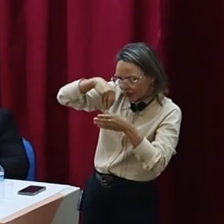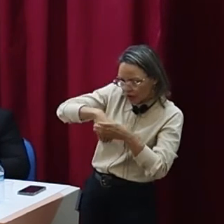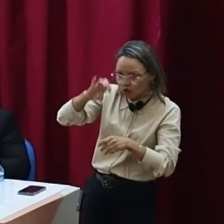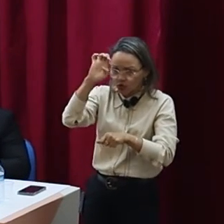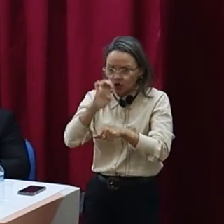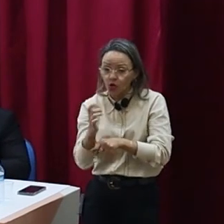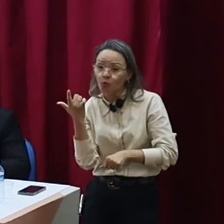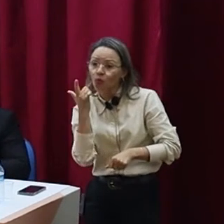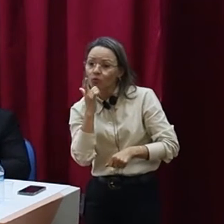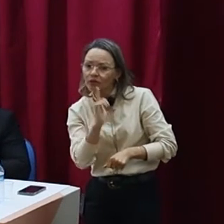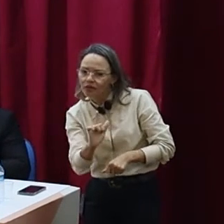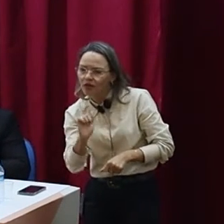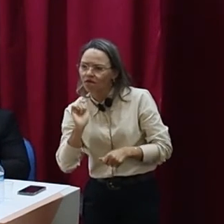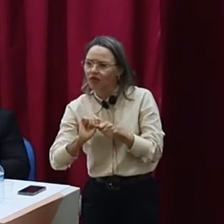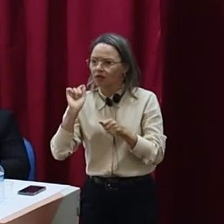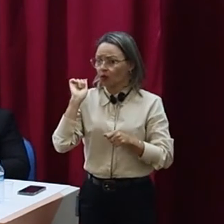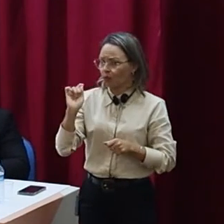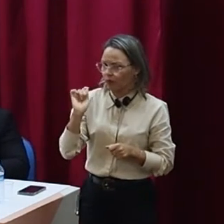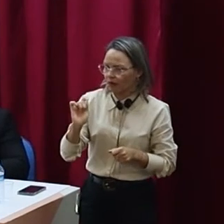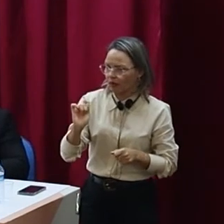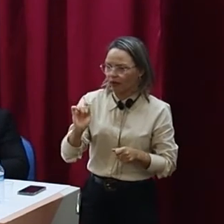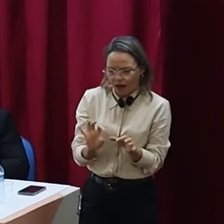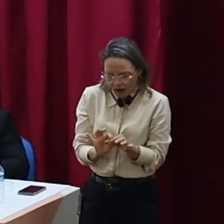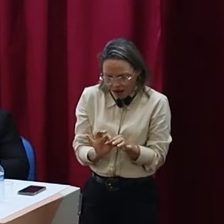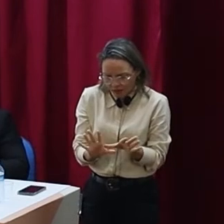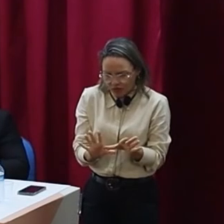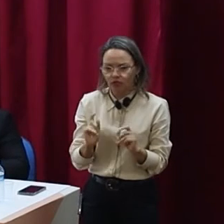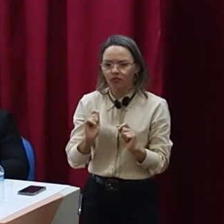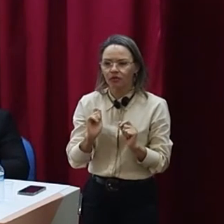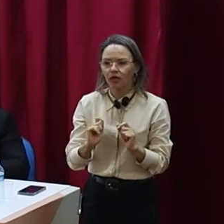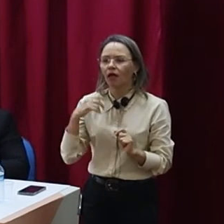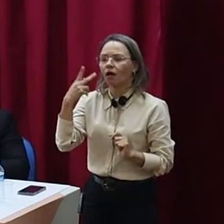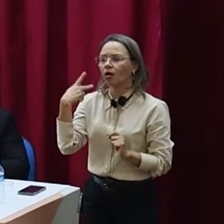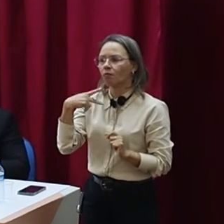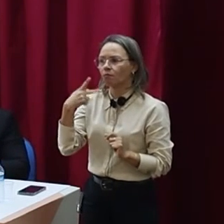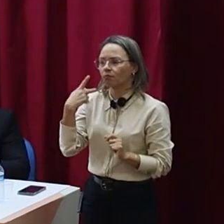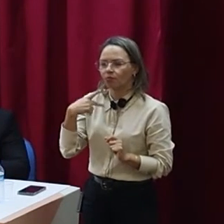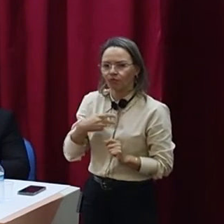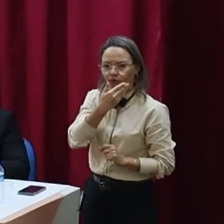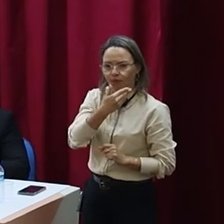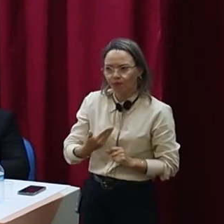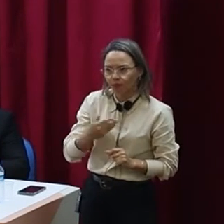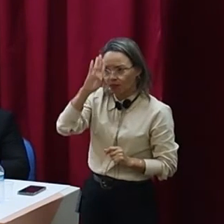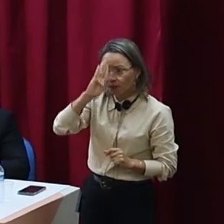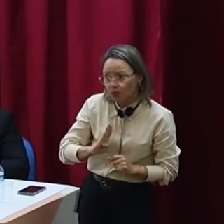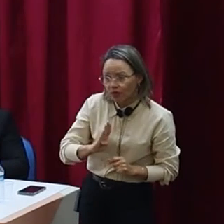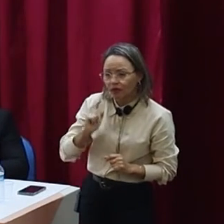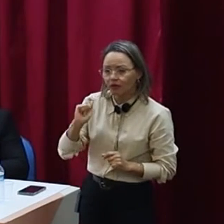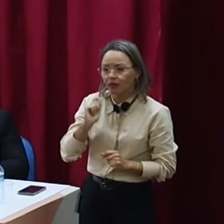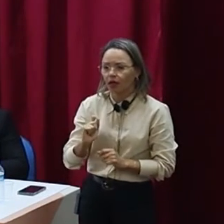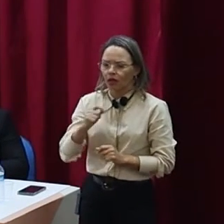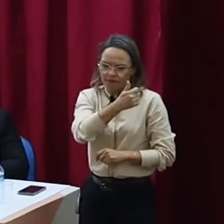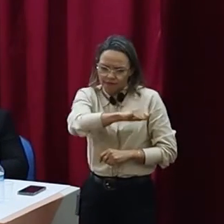sejam capazes de fazer esse licenciamento das políticas públicas a partir da análise do impacto